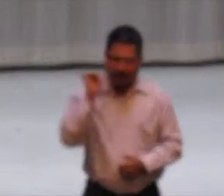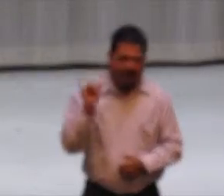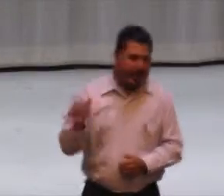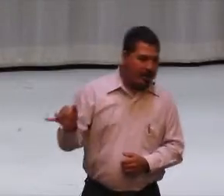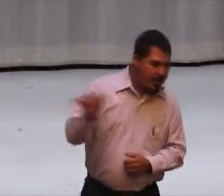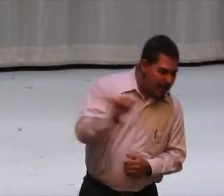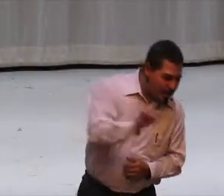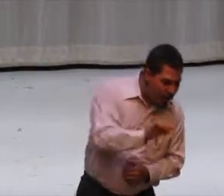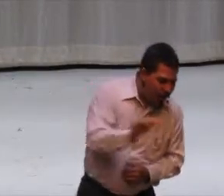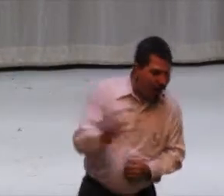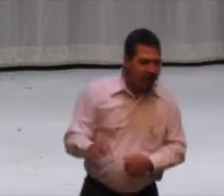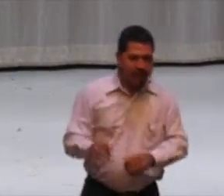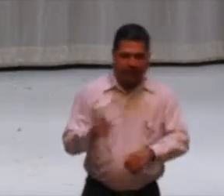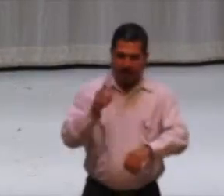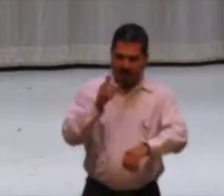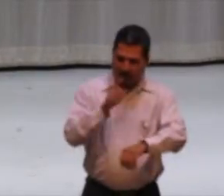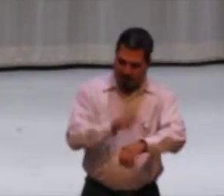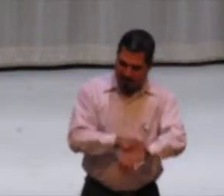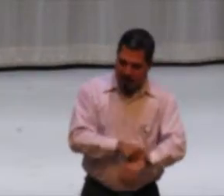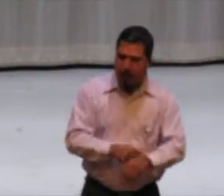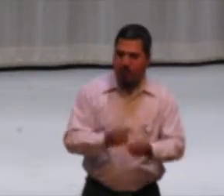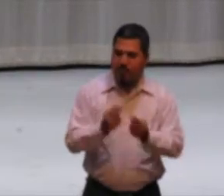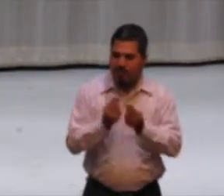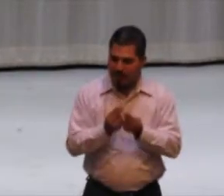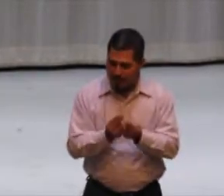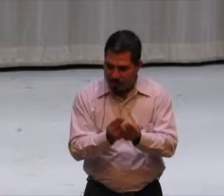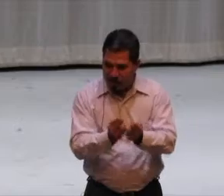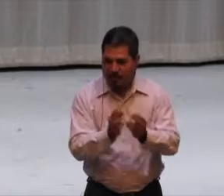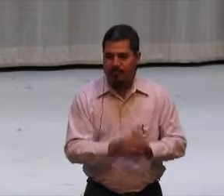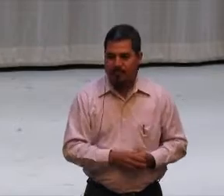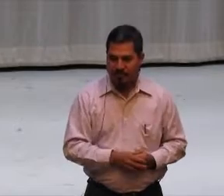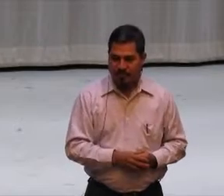ayer, igual en los tiempos de Noé.